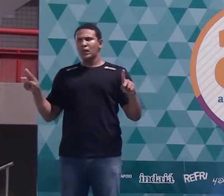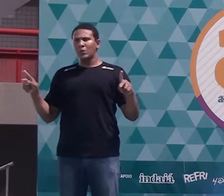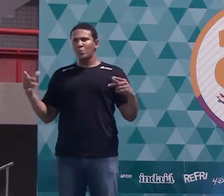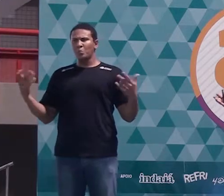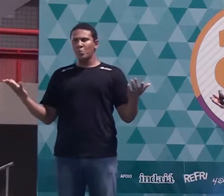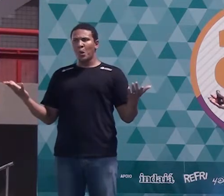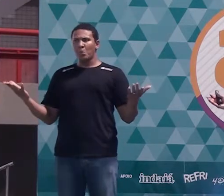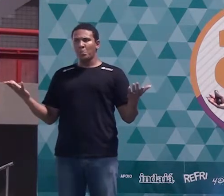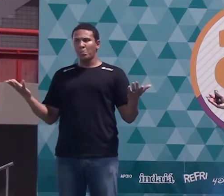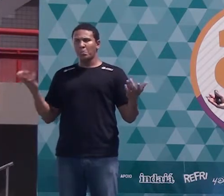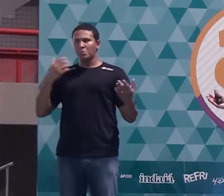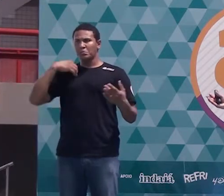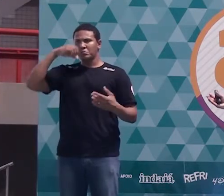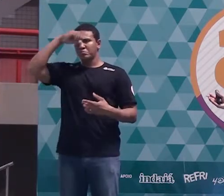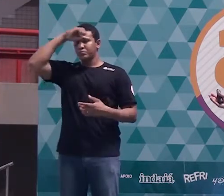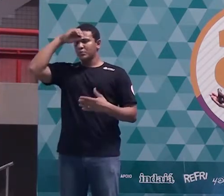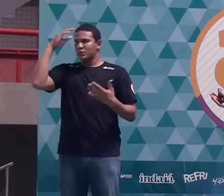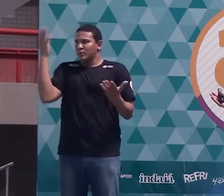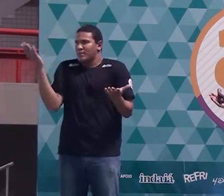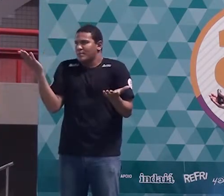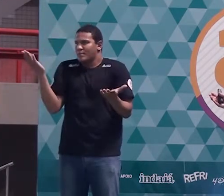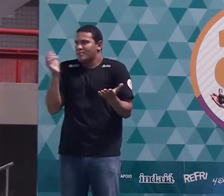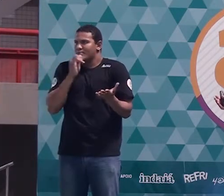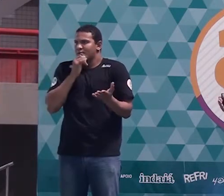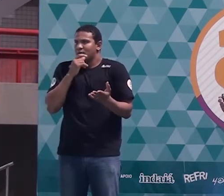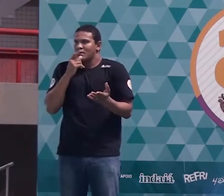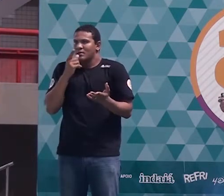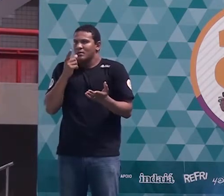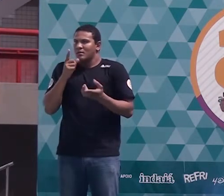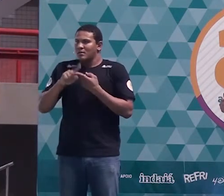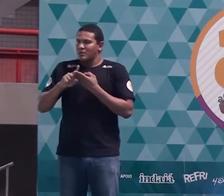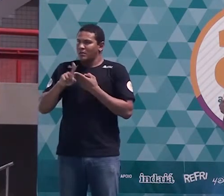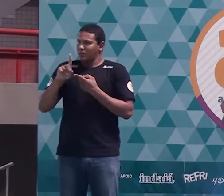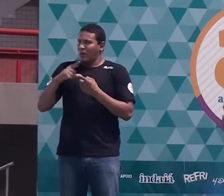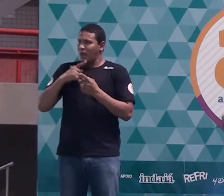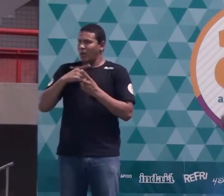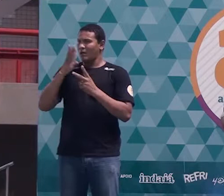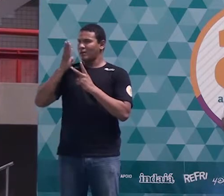Ninguém sabe. Por quê? Porque nessa frase existe uma